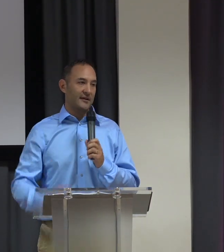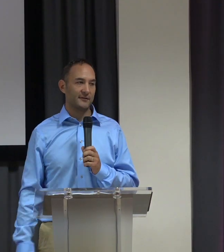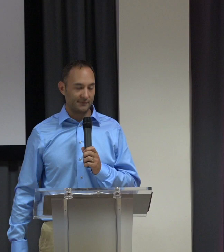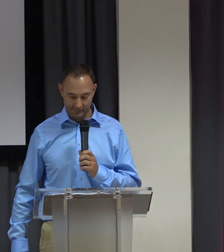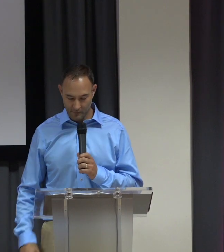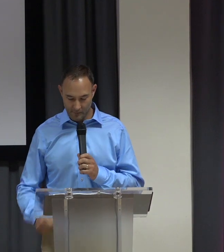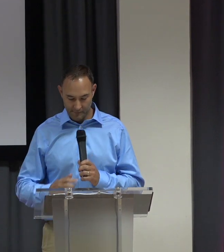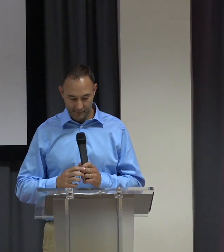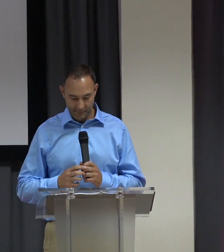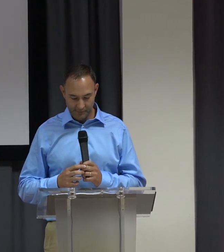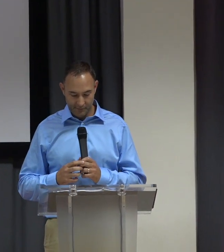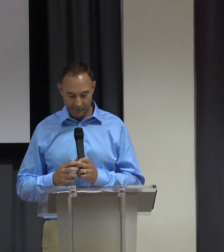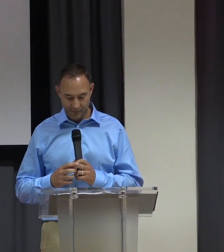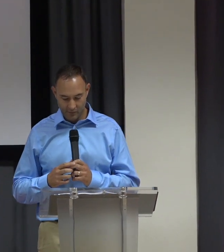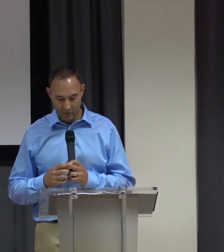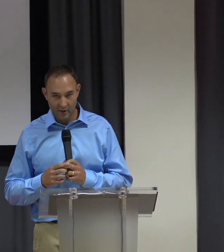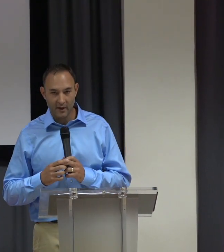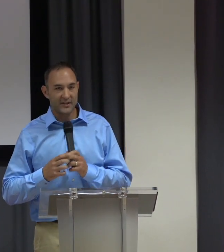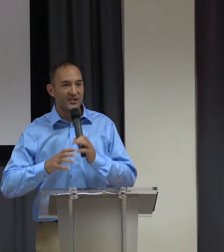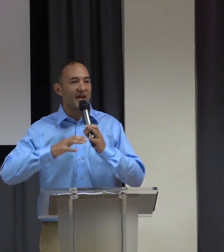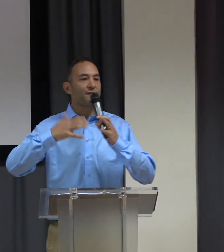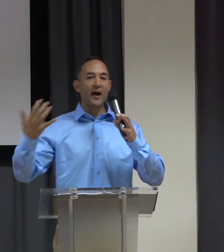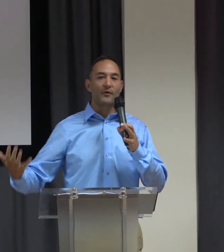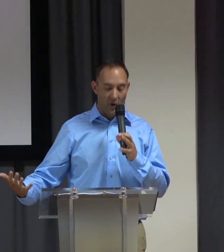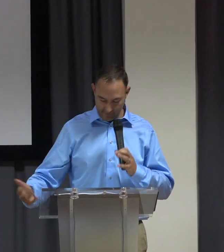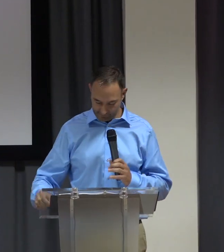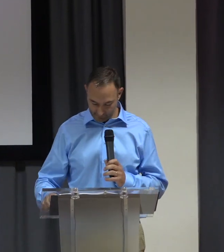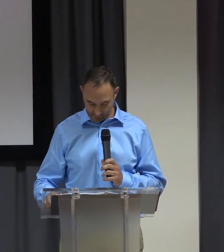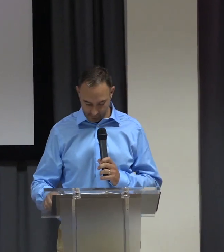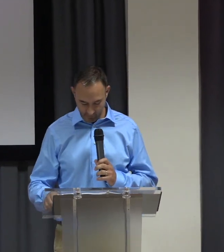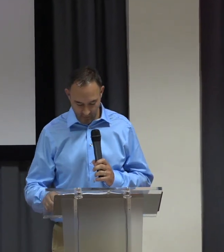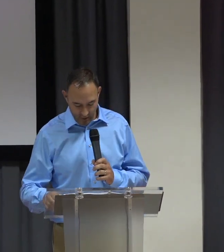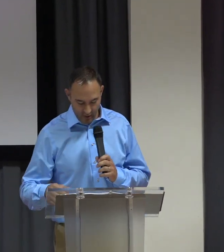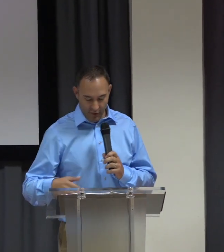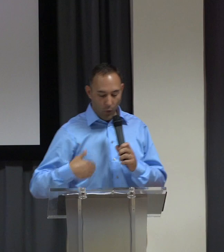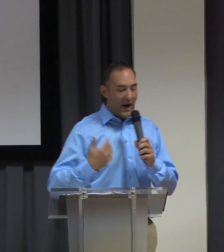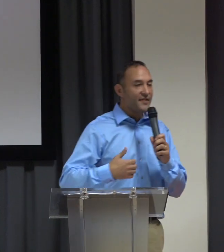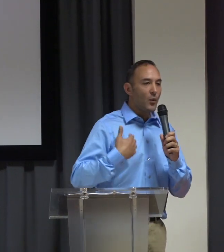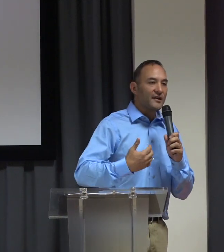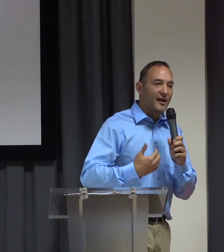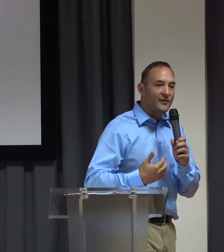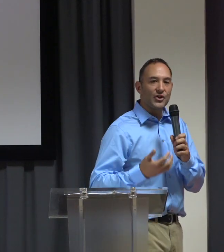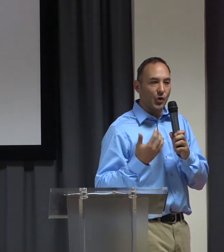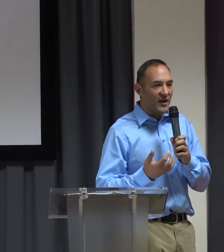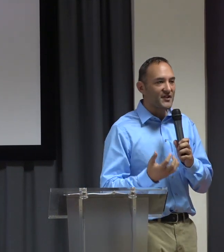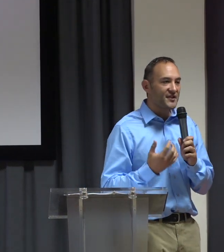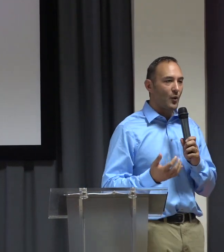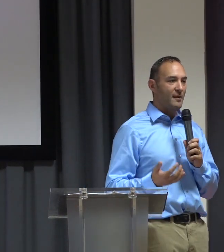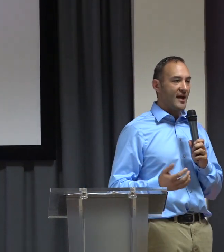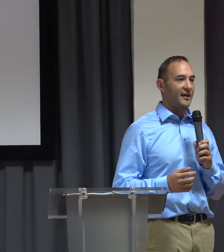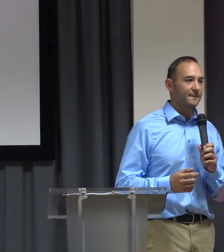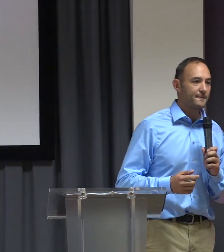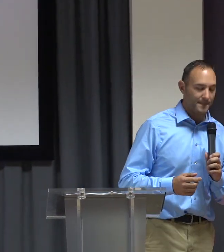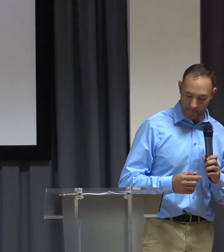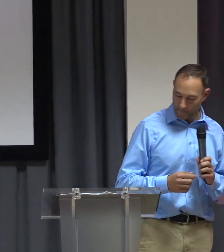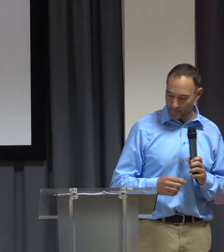me. Et je pense que c'est la même chose pour vous comme pour moi. It's the same for everyone. C'est la même chose pour tout le monde. The way that we live and the choices that we